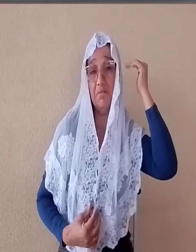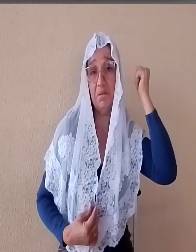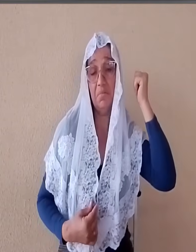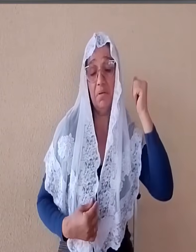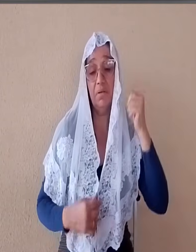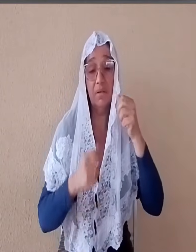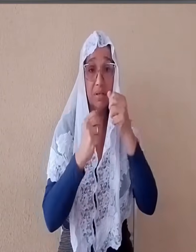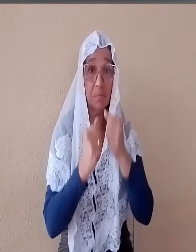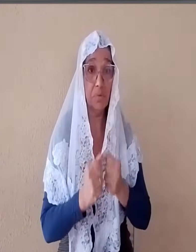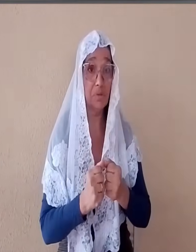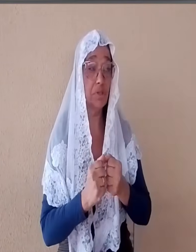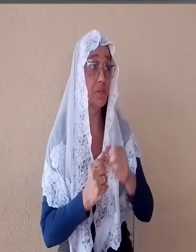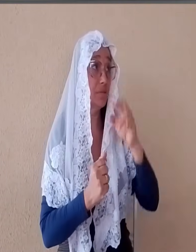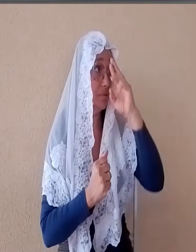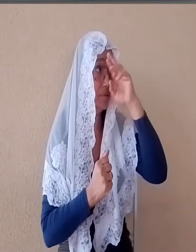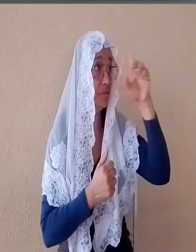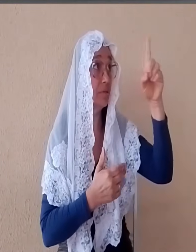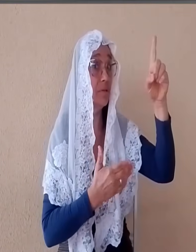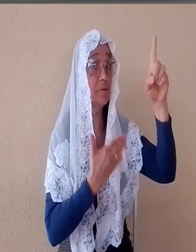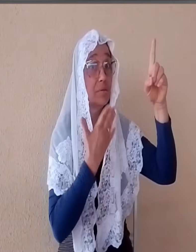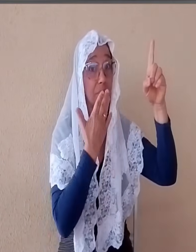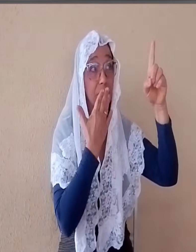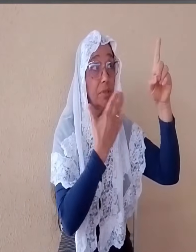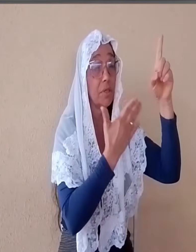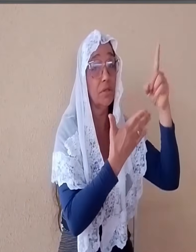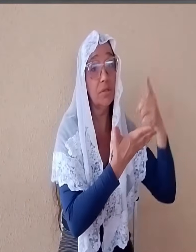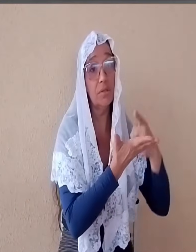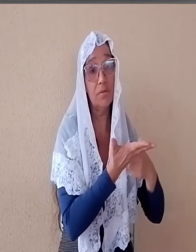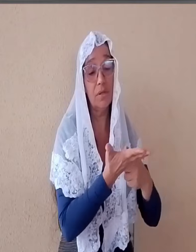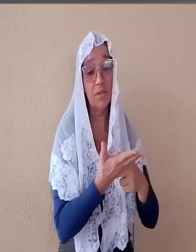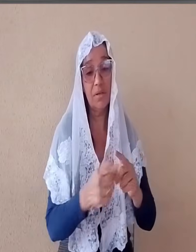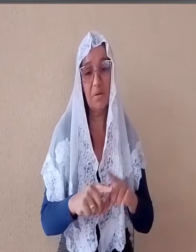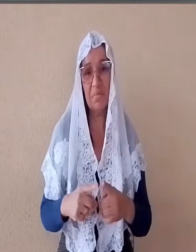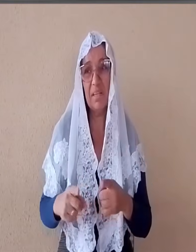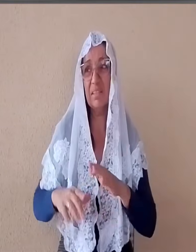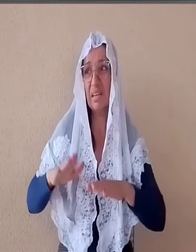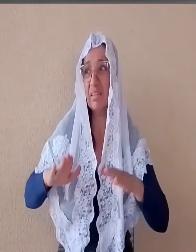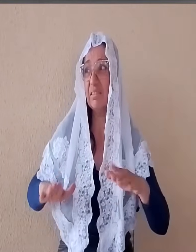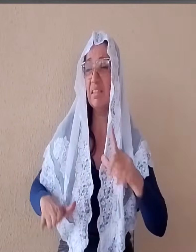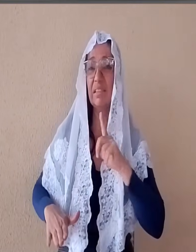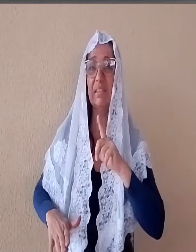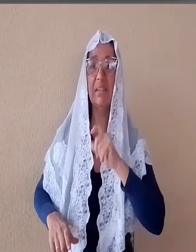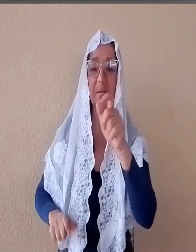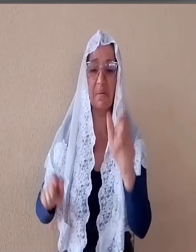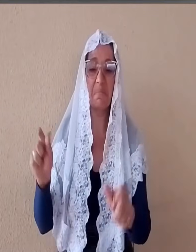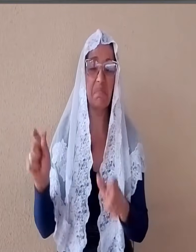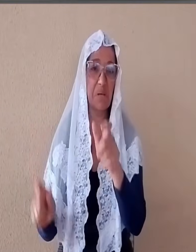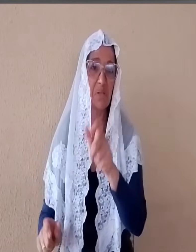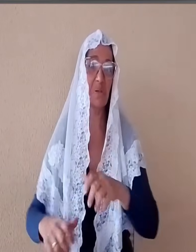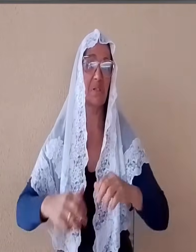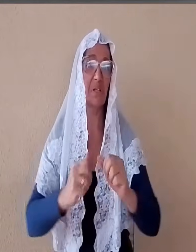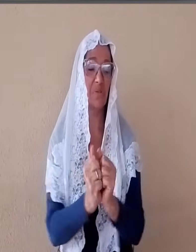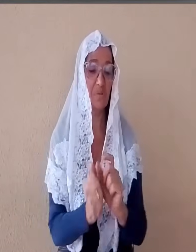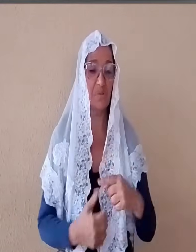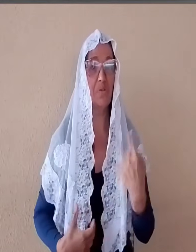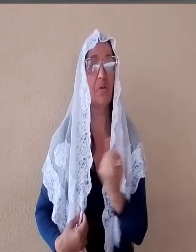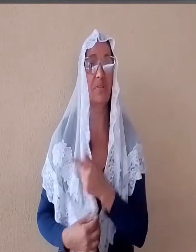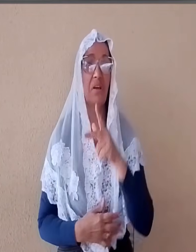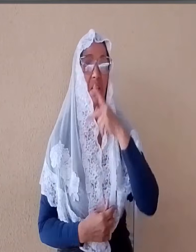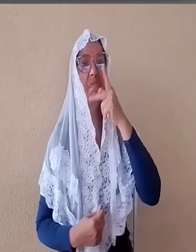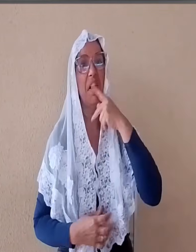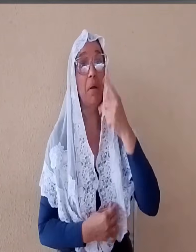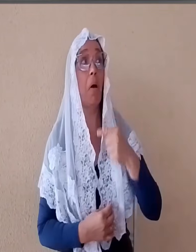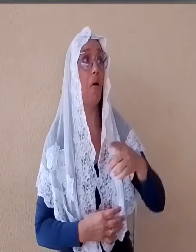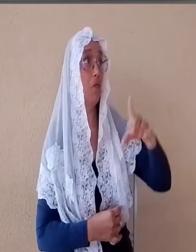gente, irmãos, que está no nosso meio, fala bem assim: Deus mostrou para mim. É uma mentira, mas ele não